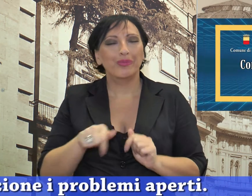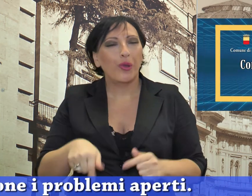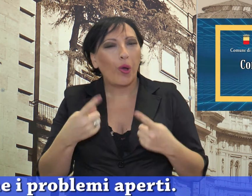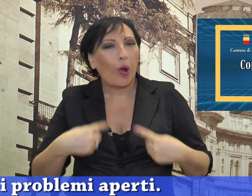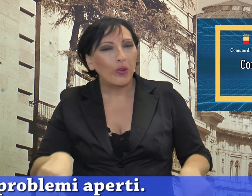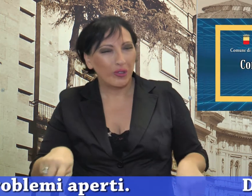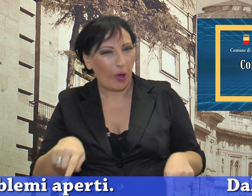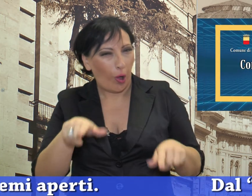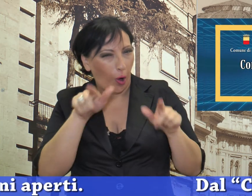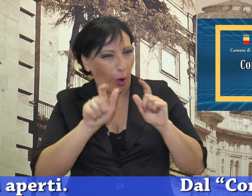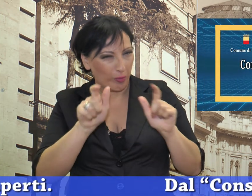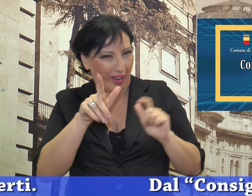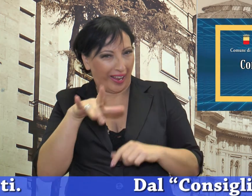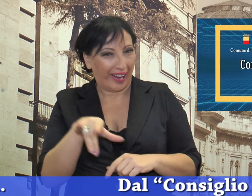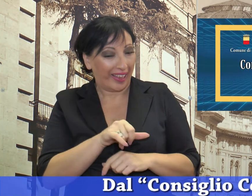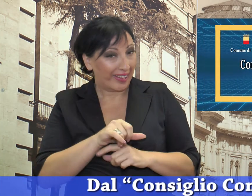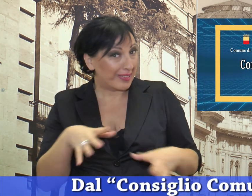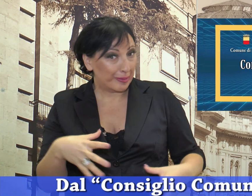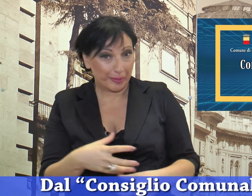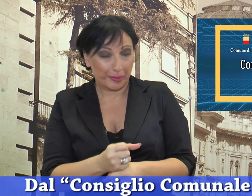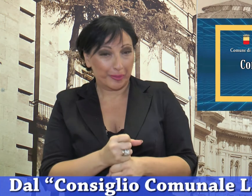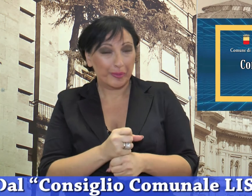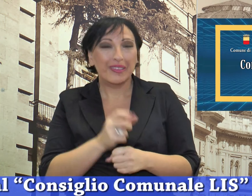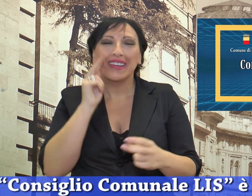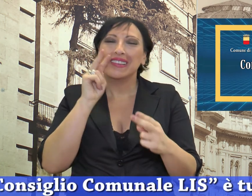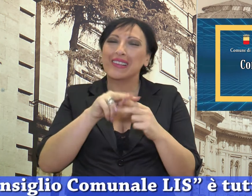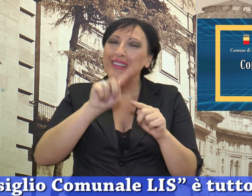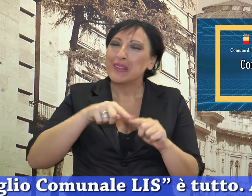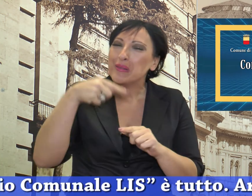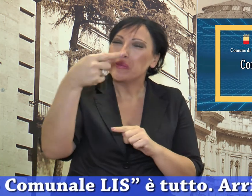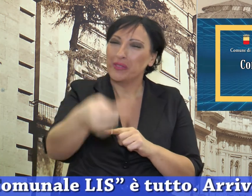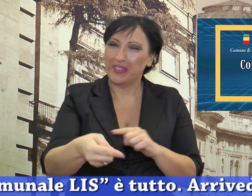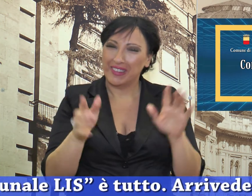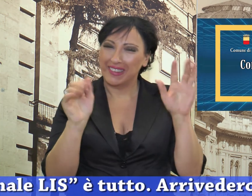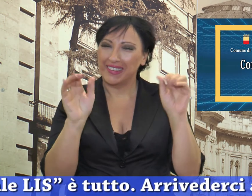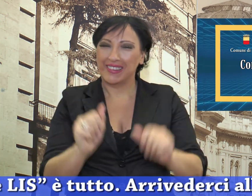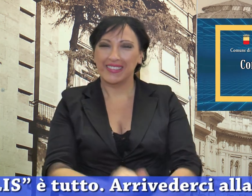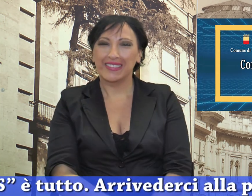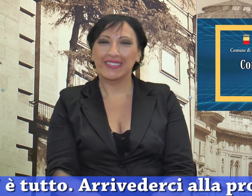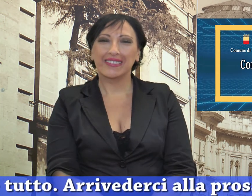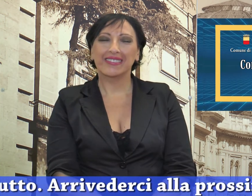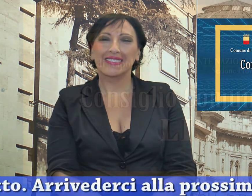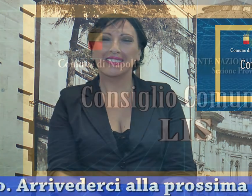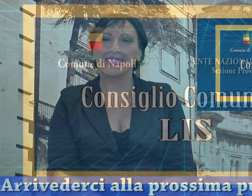Dal Consiglio Comunale LIS è tutto, alla prossima puntata.